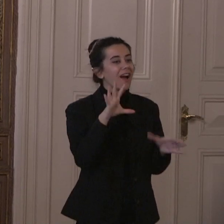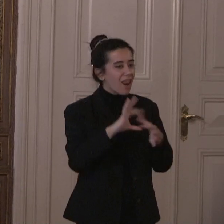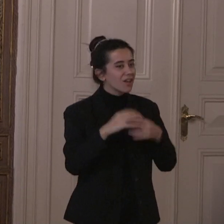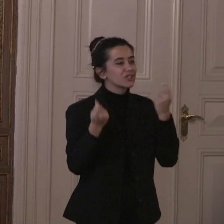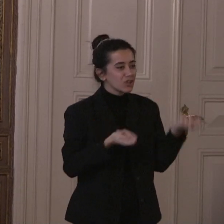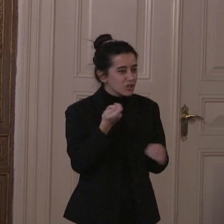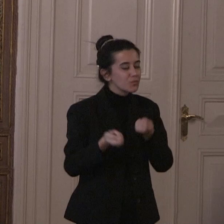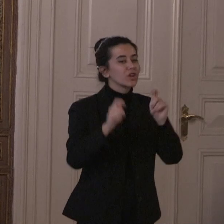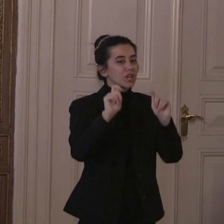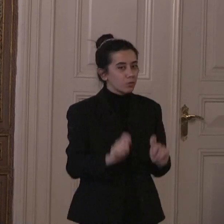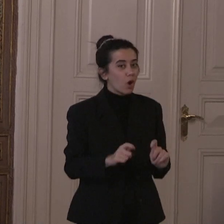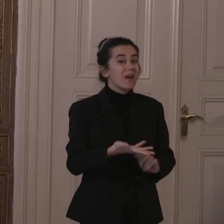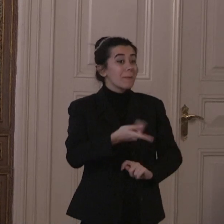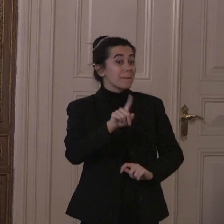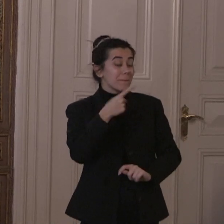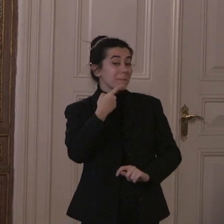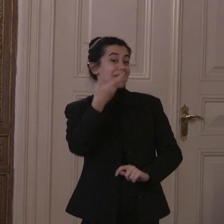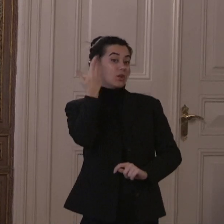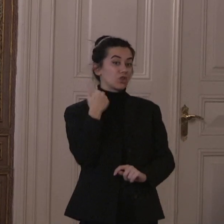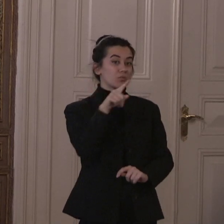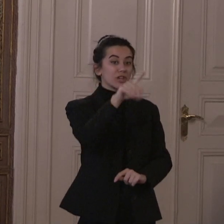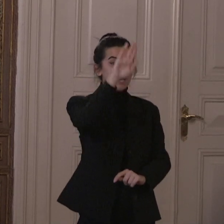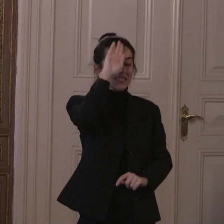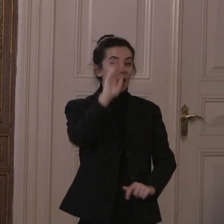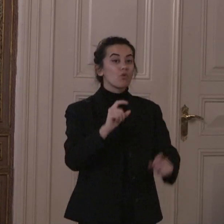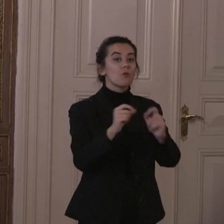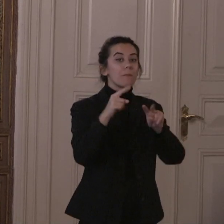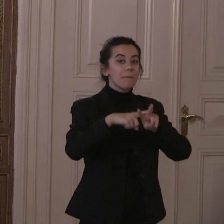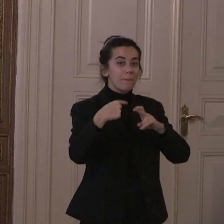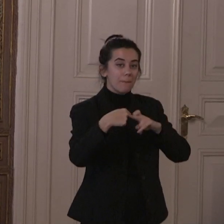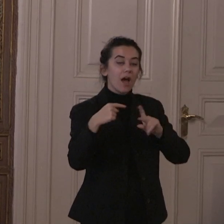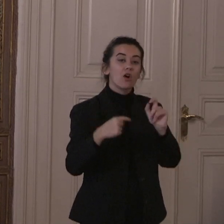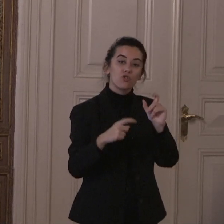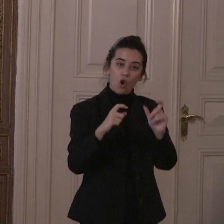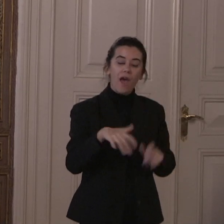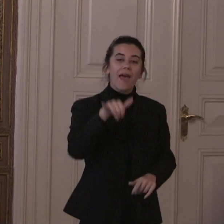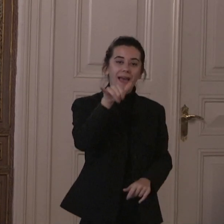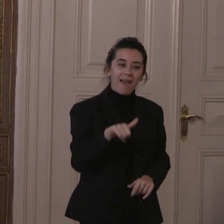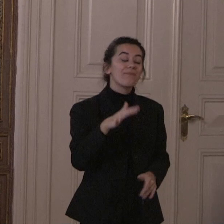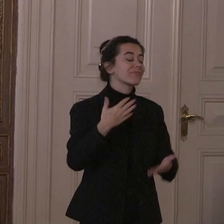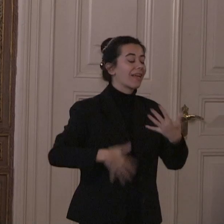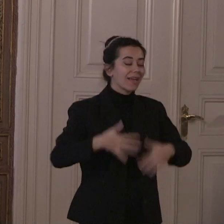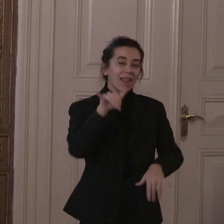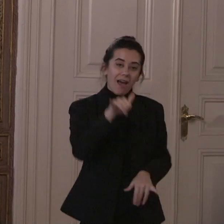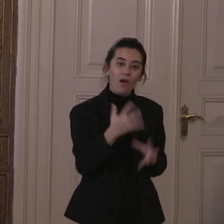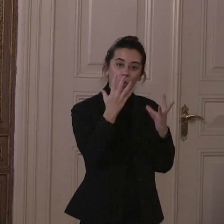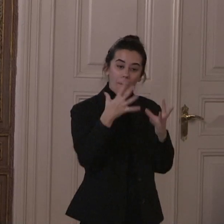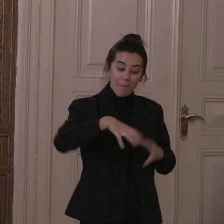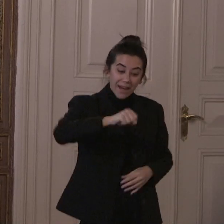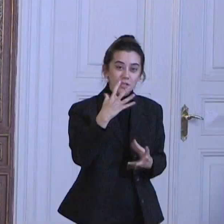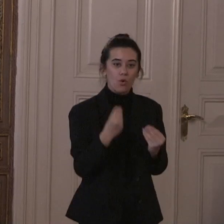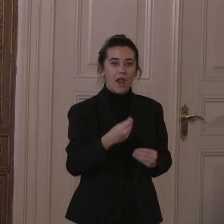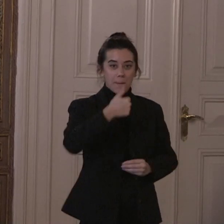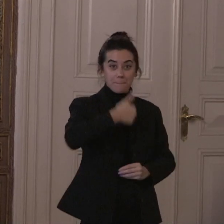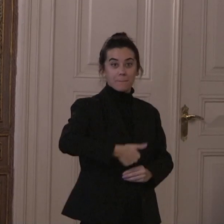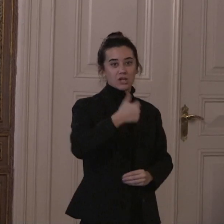yıl İstanbul Barosu Engelli Hakları Merkezi Başkanı olarak bu öncülüğünü devam ettiriyor